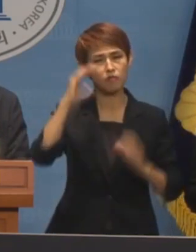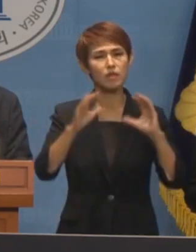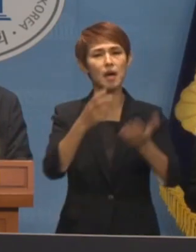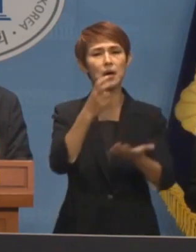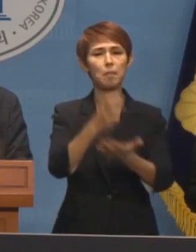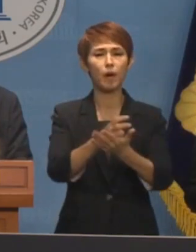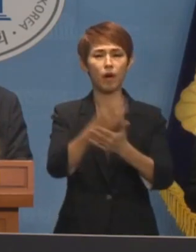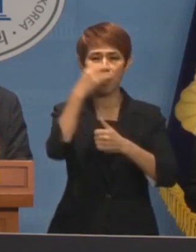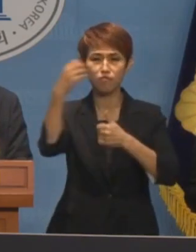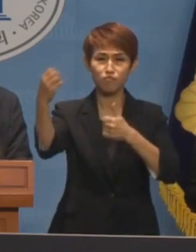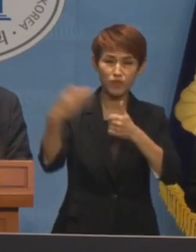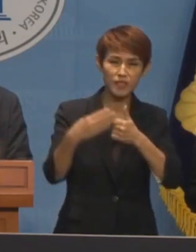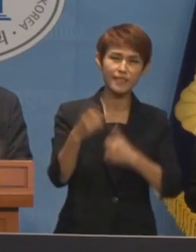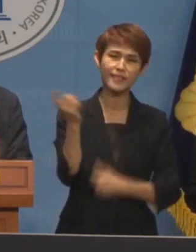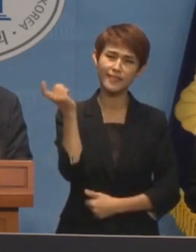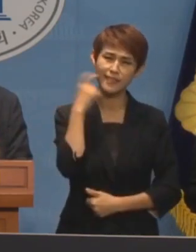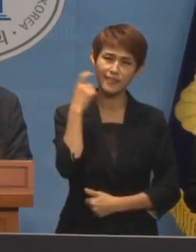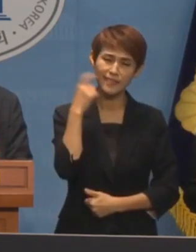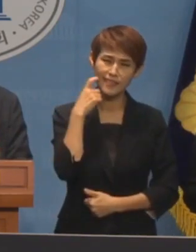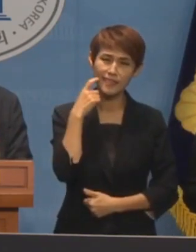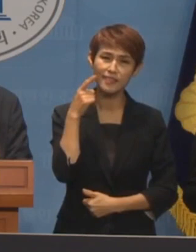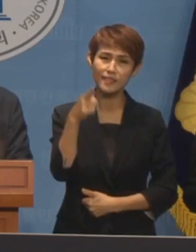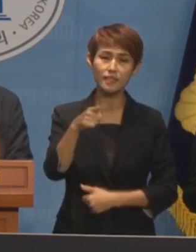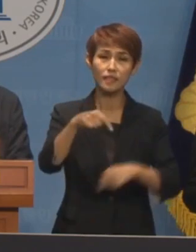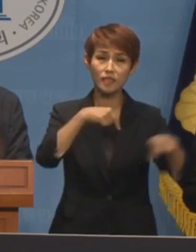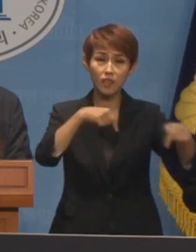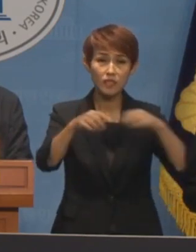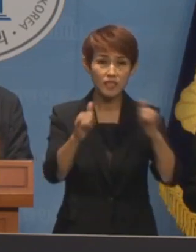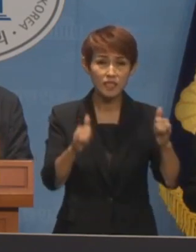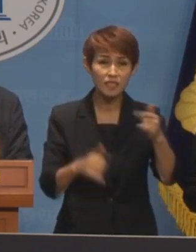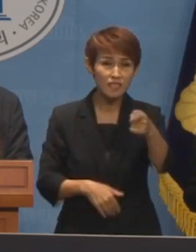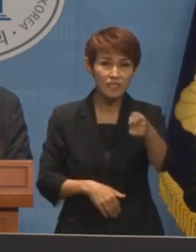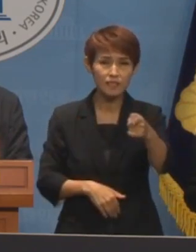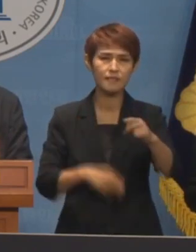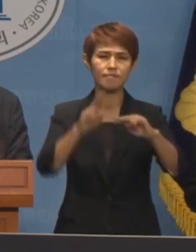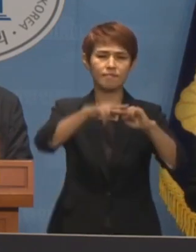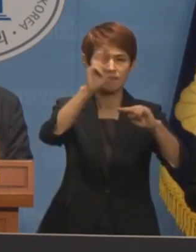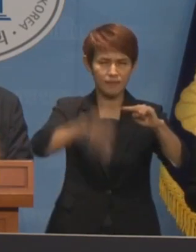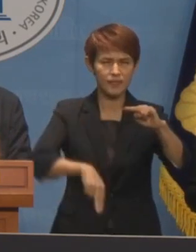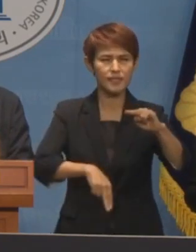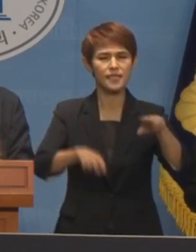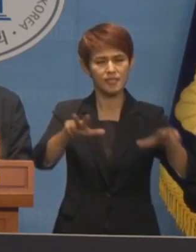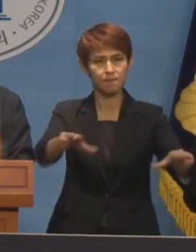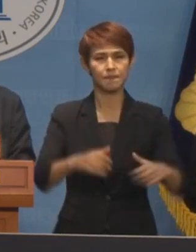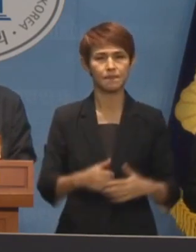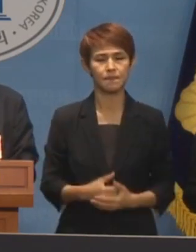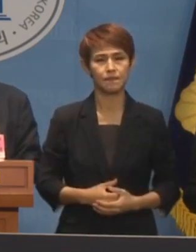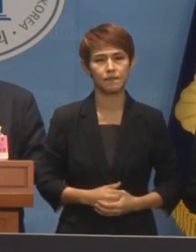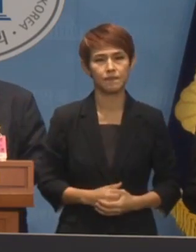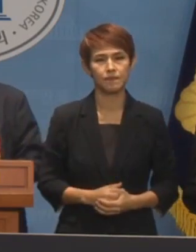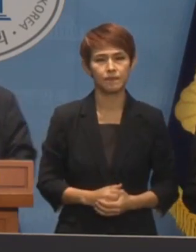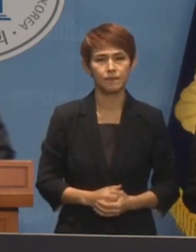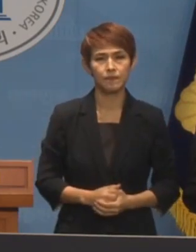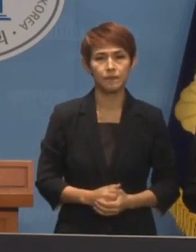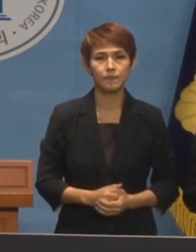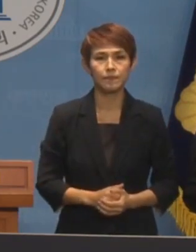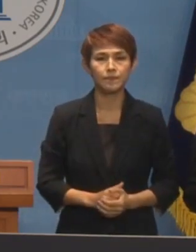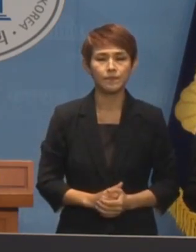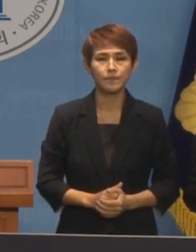뭉개버리려는 이러한 가짜 인권을 주장하는 정치인들은 당장 사퇴해야 될 것입니다. 이상입니다.